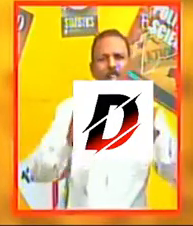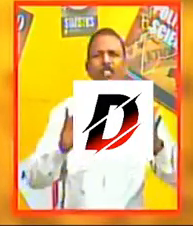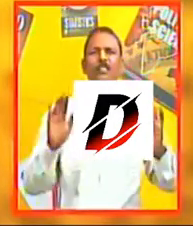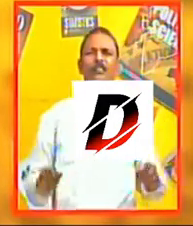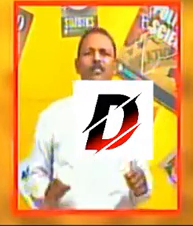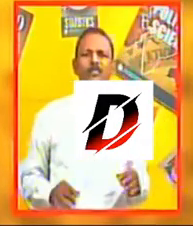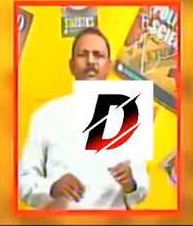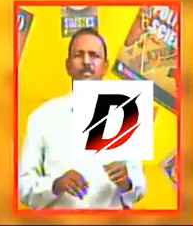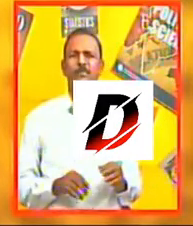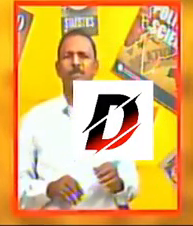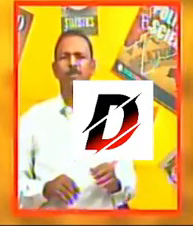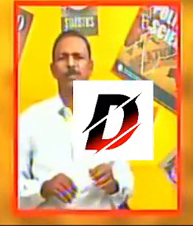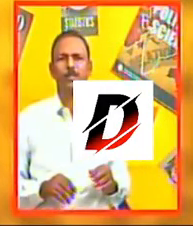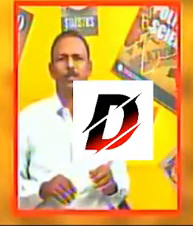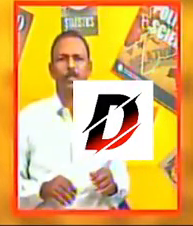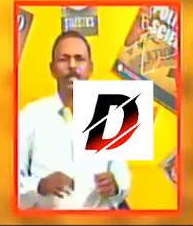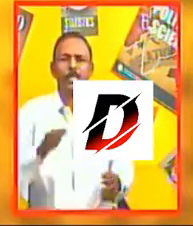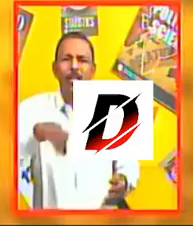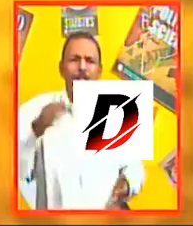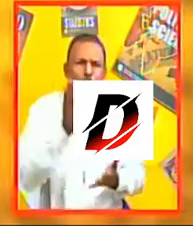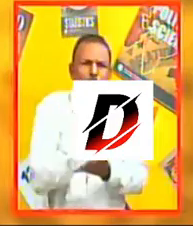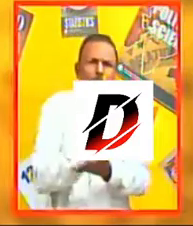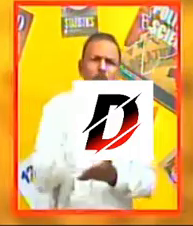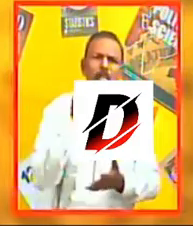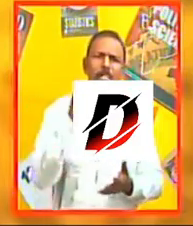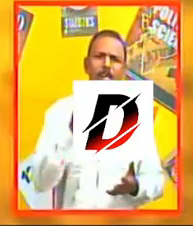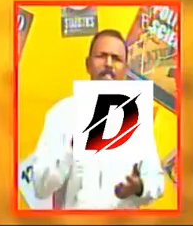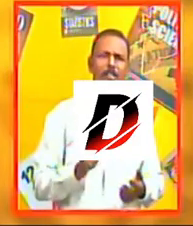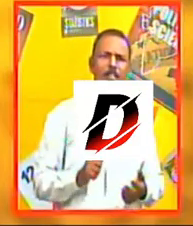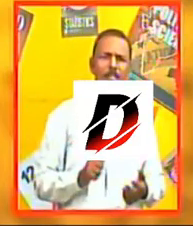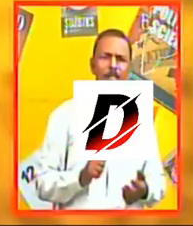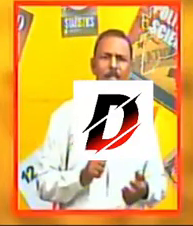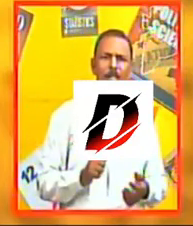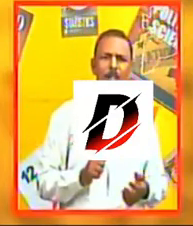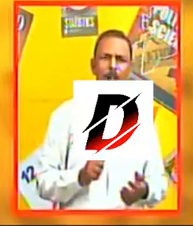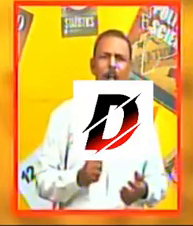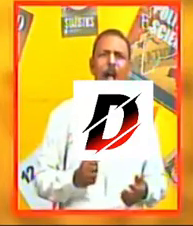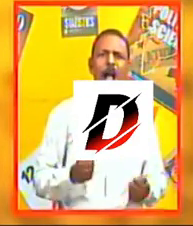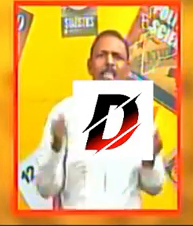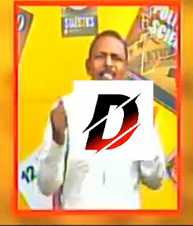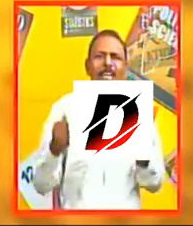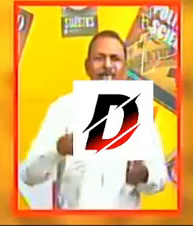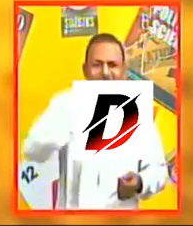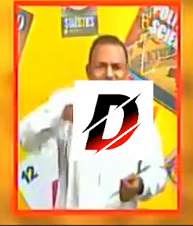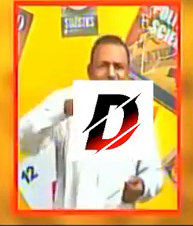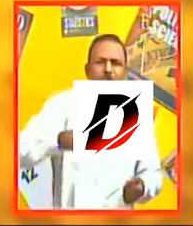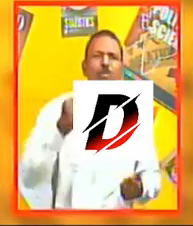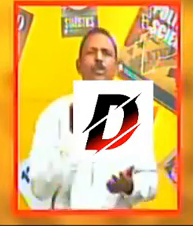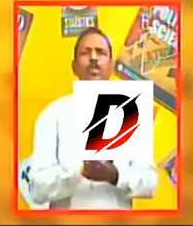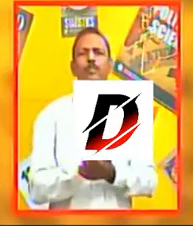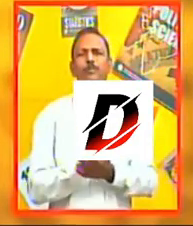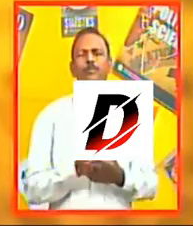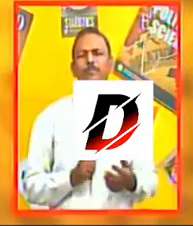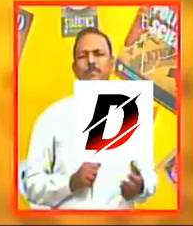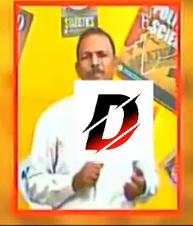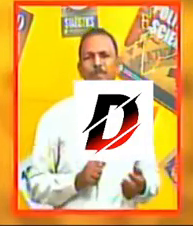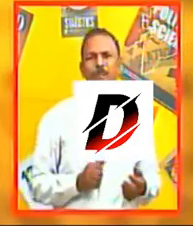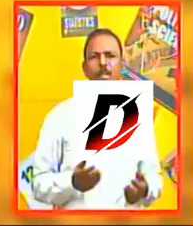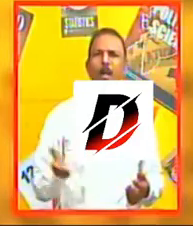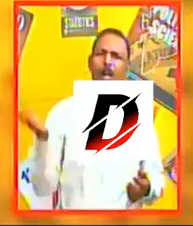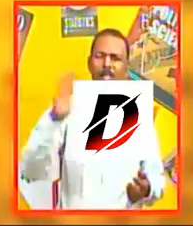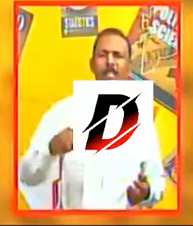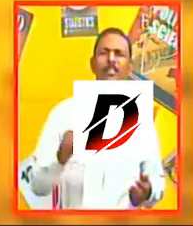நாட்டில் நிகழ்கிறது. இவற்றில் மிக முக்கியமானது இந்த அட்சரேகை, மிக முக்கியமான ஒன்றாக